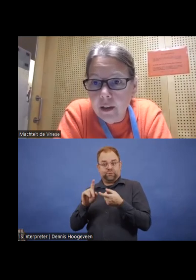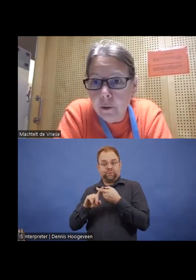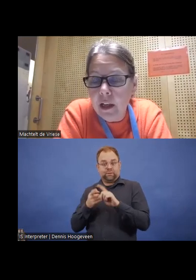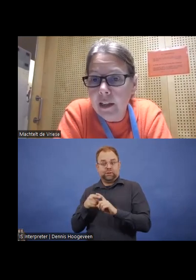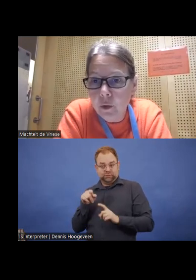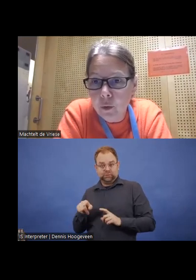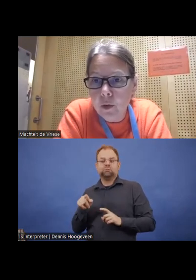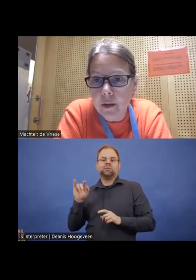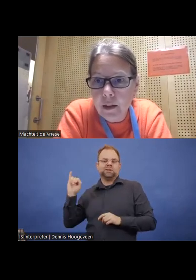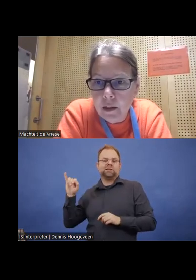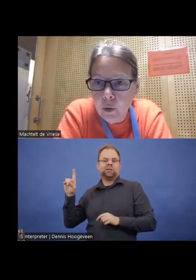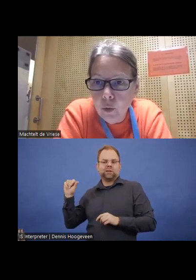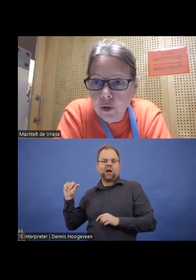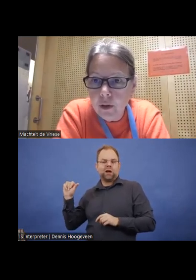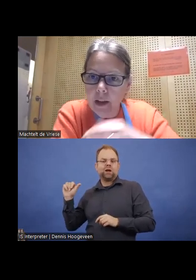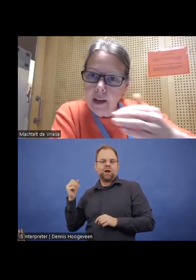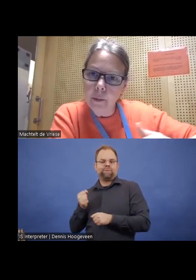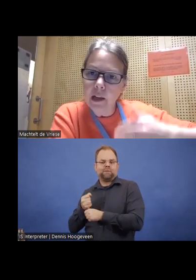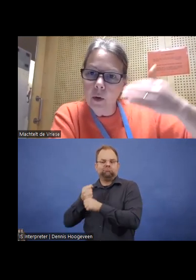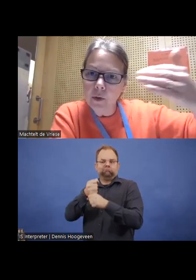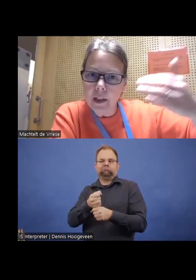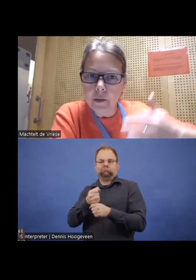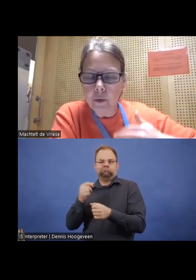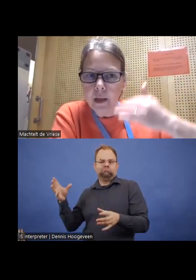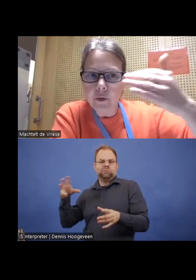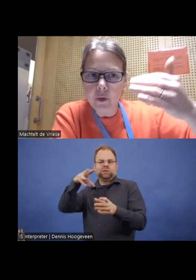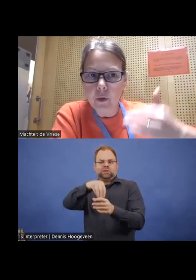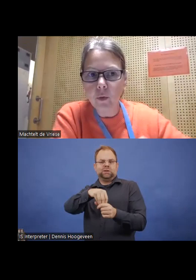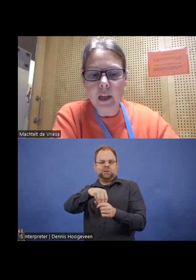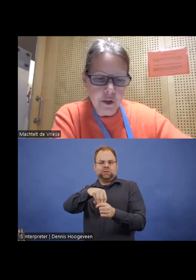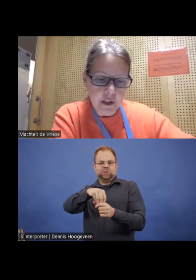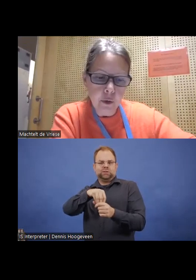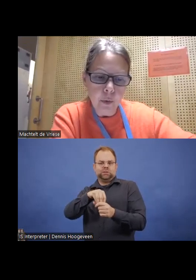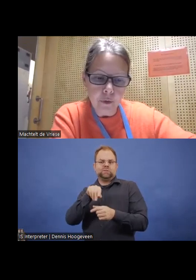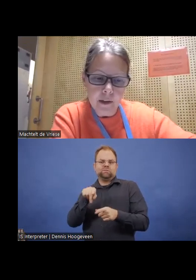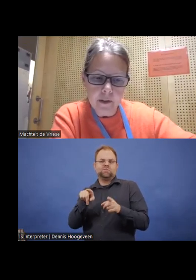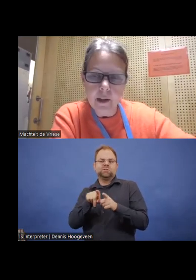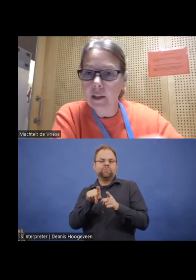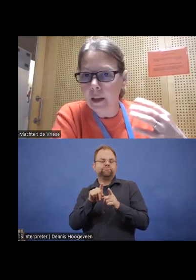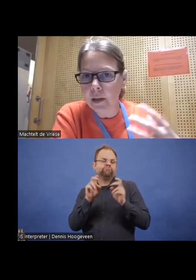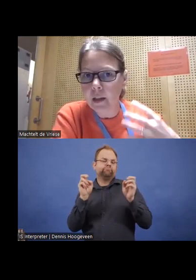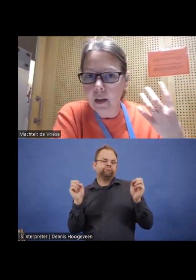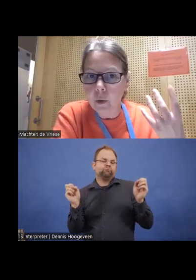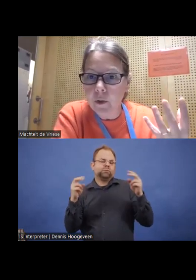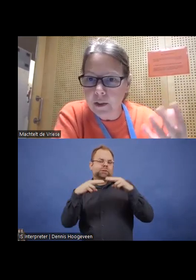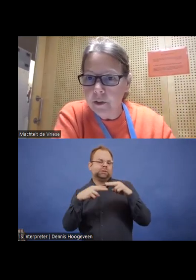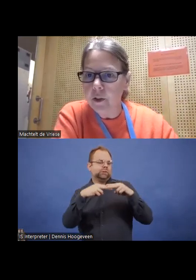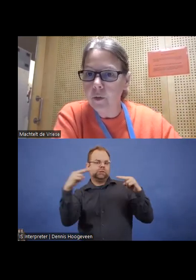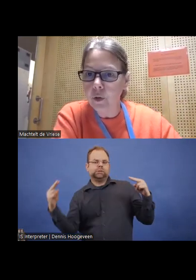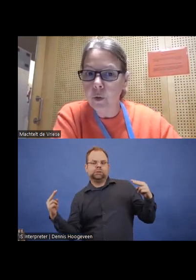diferentes discusiones en diferentes foros que tienen que ver con la inclusión de discapacidad